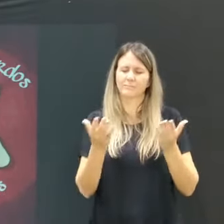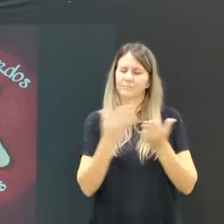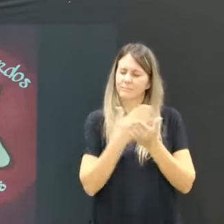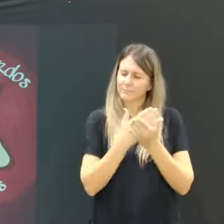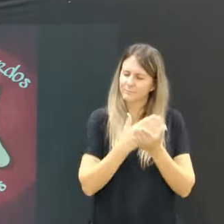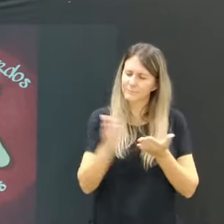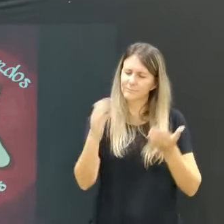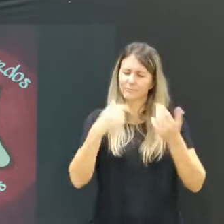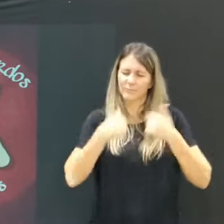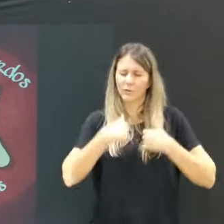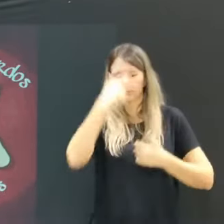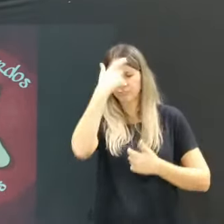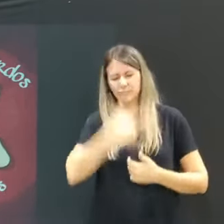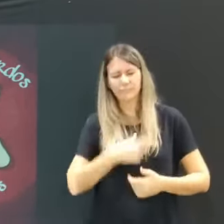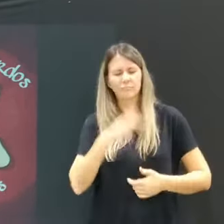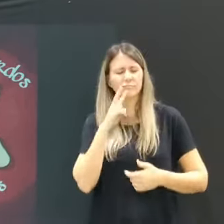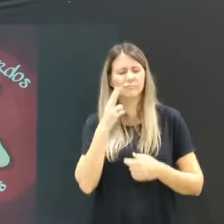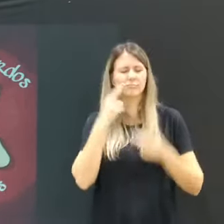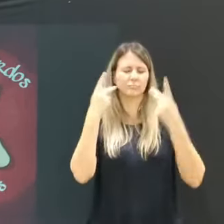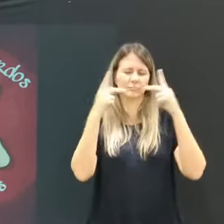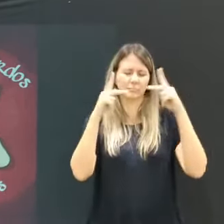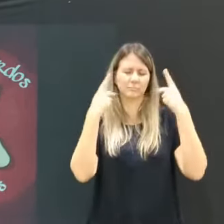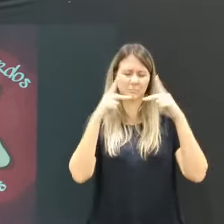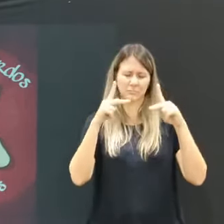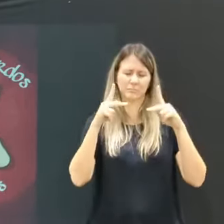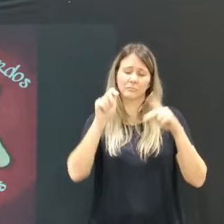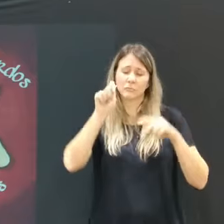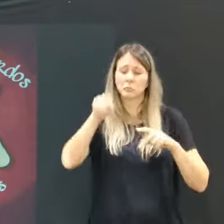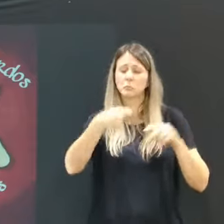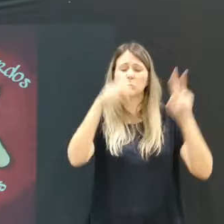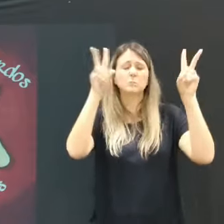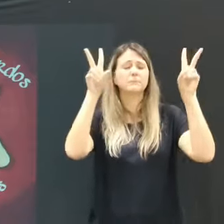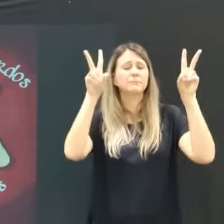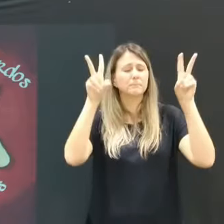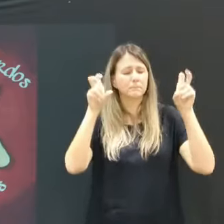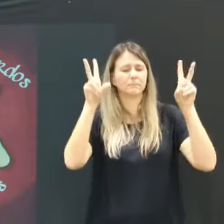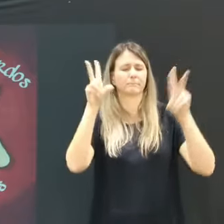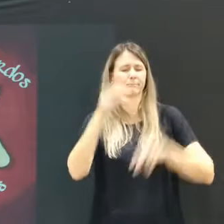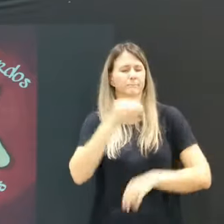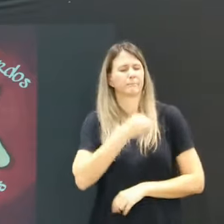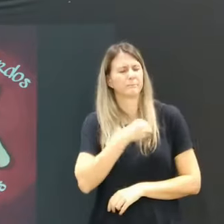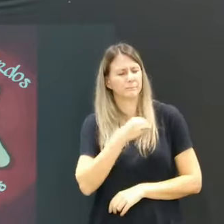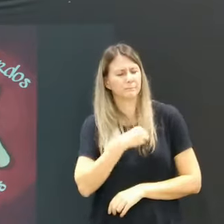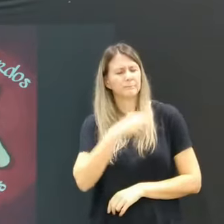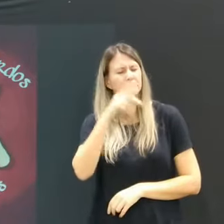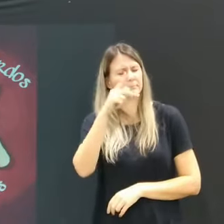Hoje, eu, a Vive, vou trazer o estudo da palavra sobre o